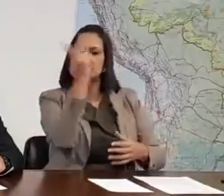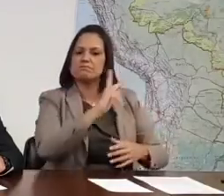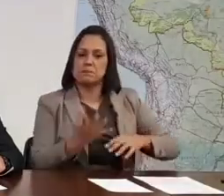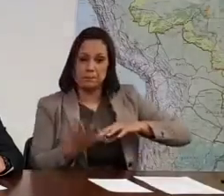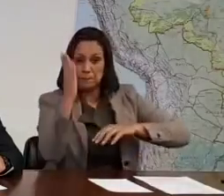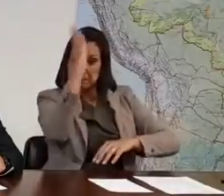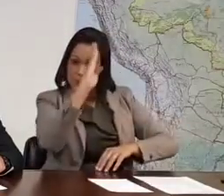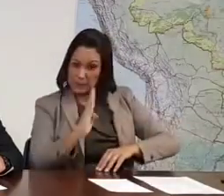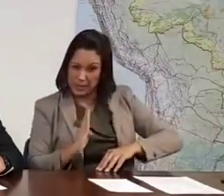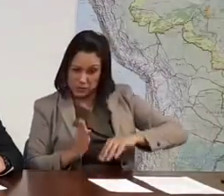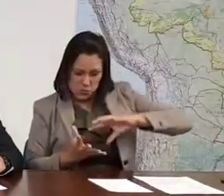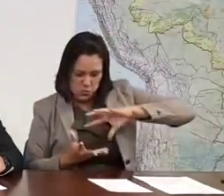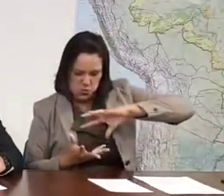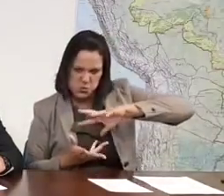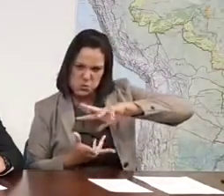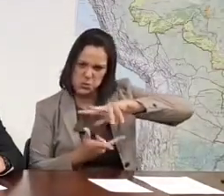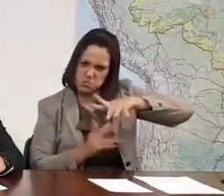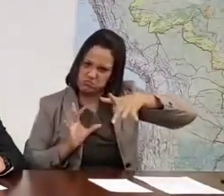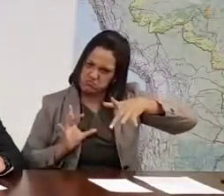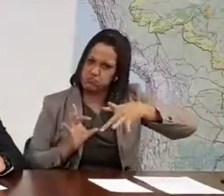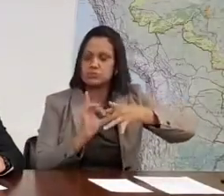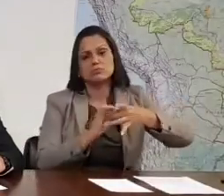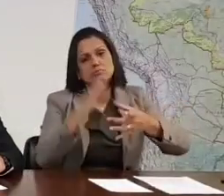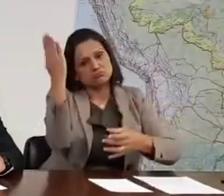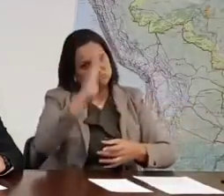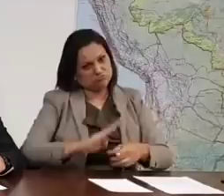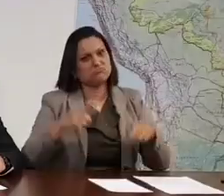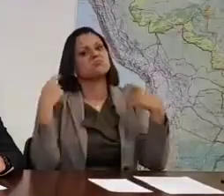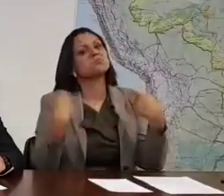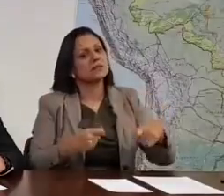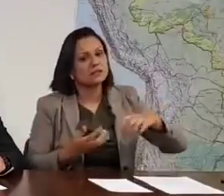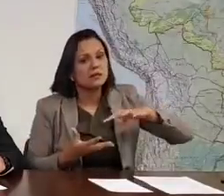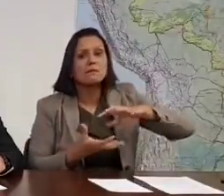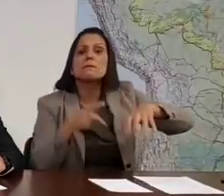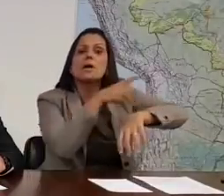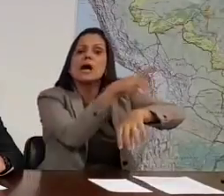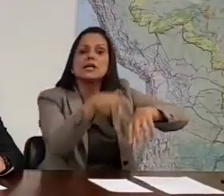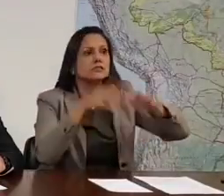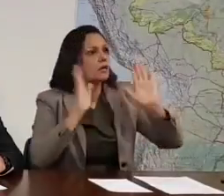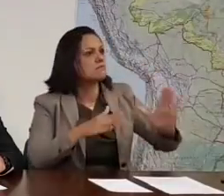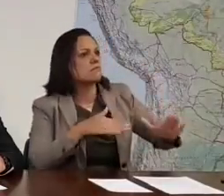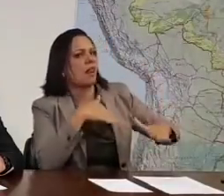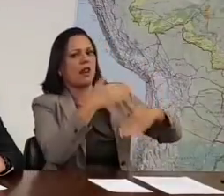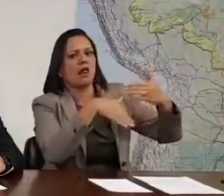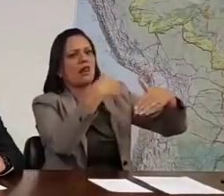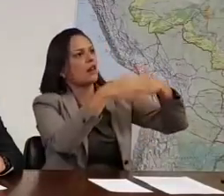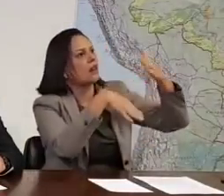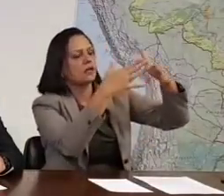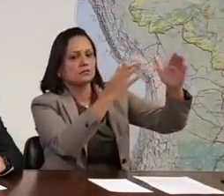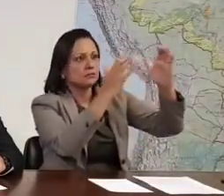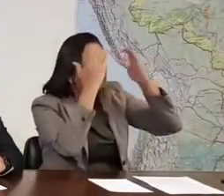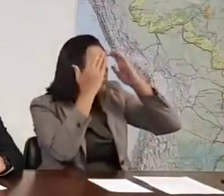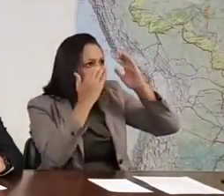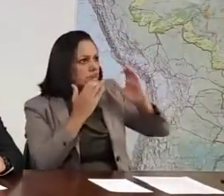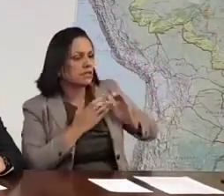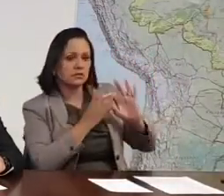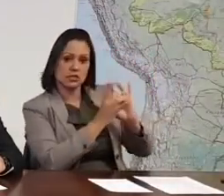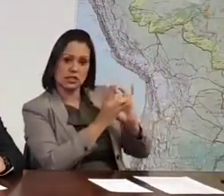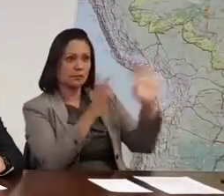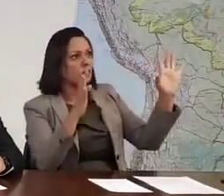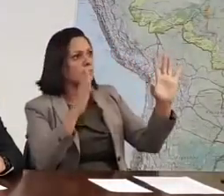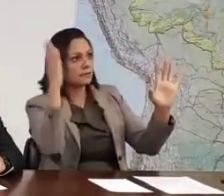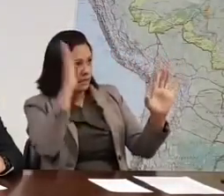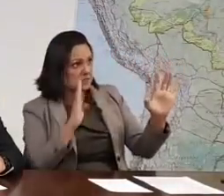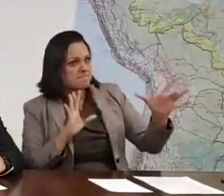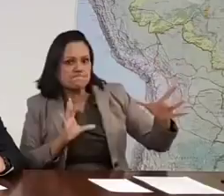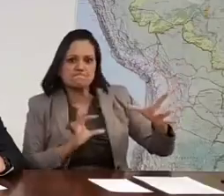Brasil. O Brasil tem que se aliar aos países que são prósperos, aos países que tratam com respeito e com liberdade o